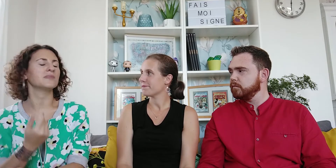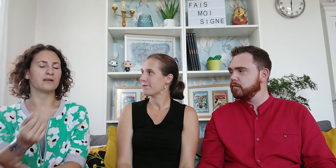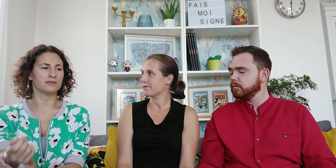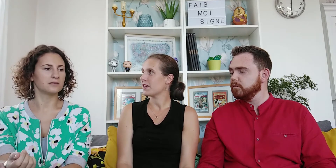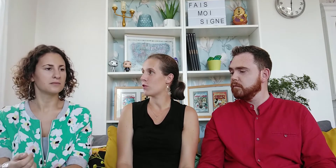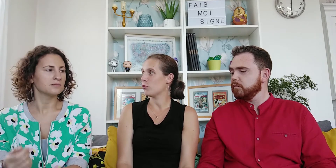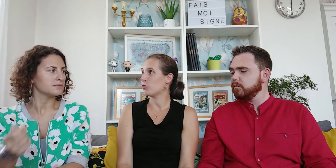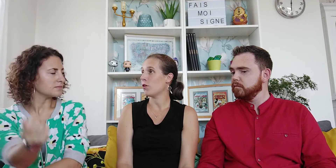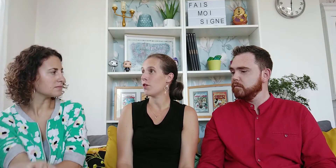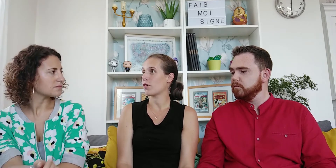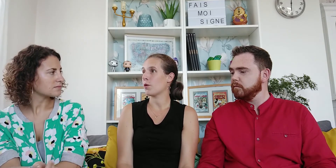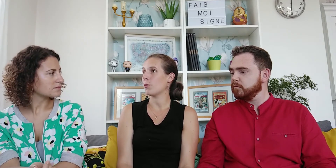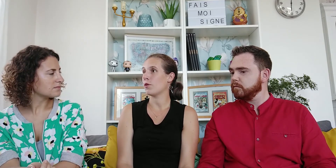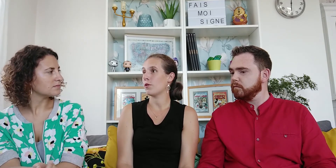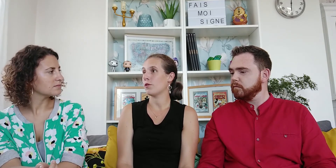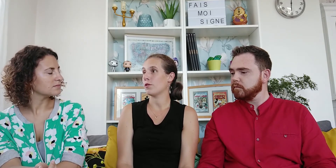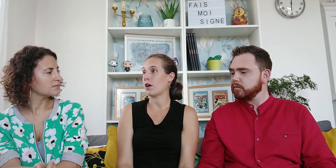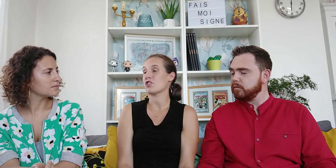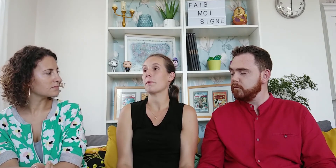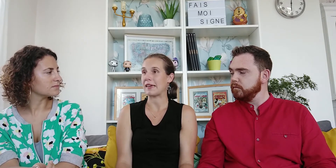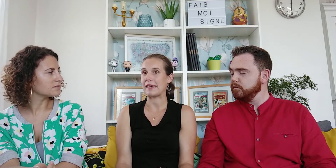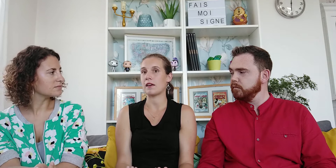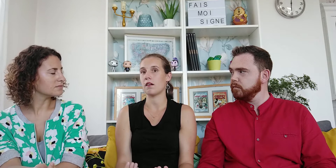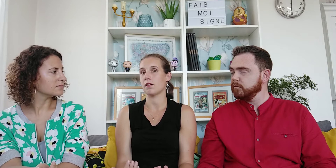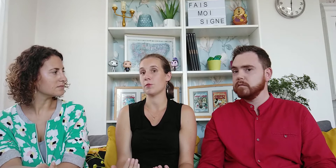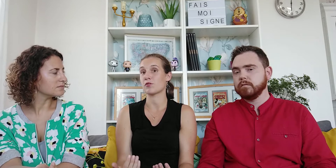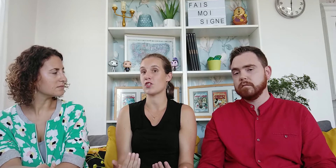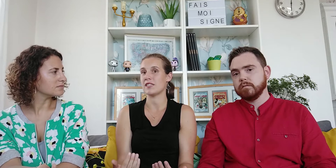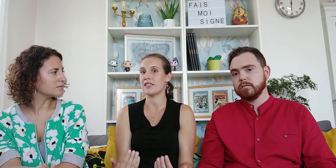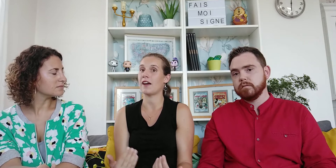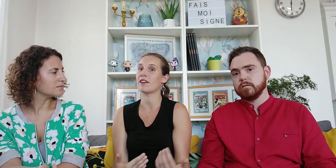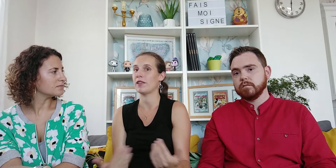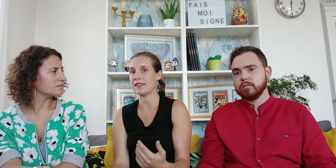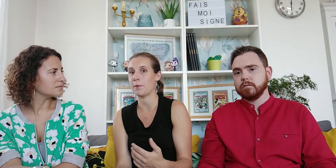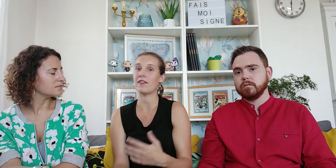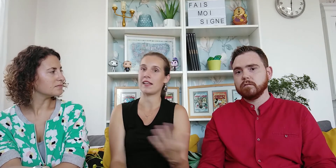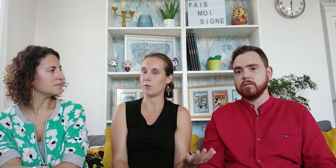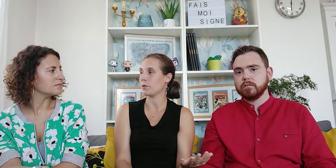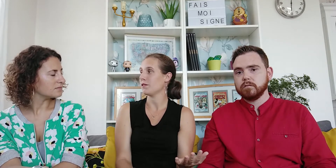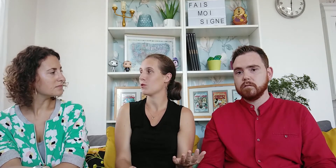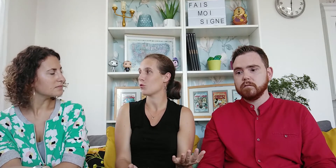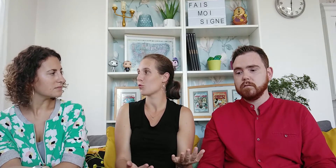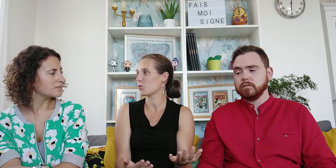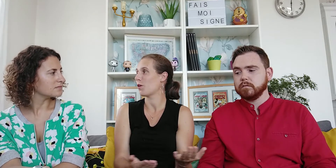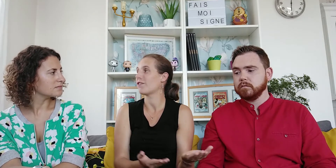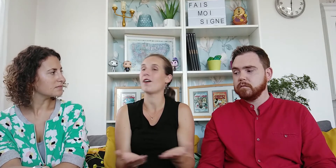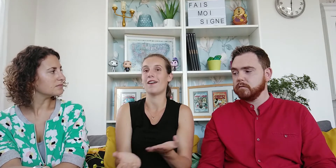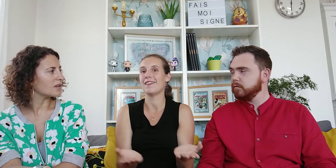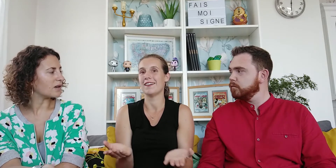D'accord. Et que du coup, alors j'ai remarqué, puisque j'ai signé avec le dernier et pas avec les 4 premiers, donc je peux avoir un